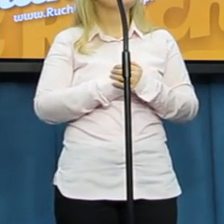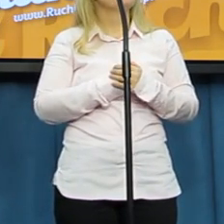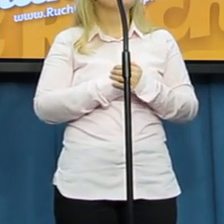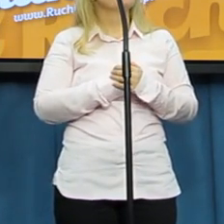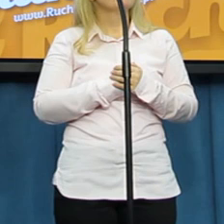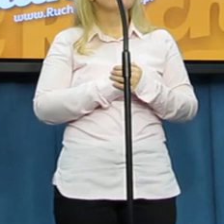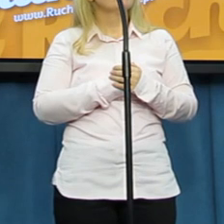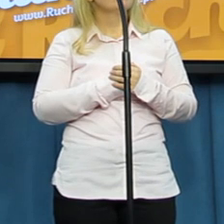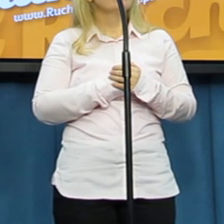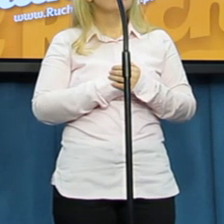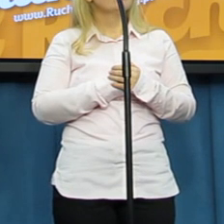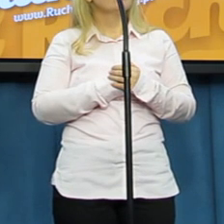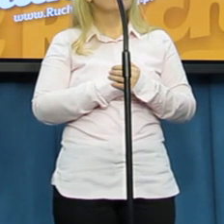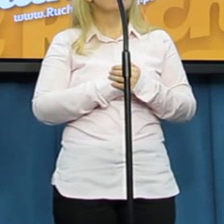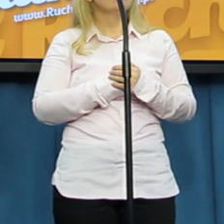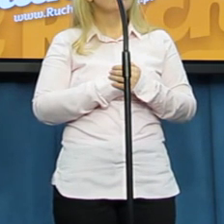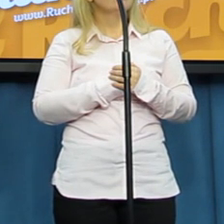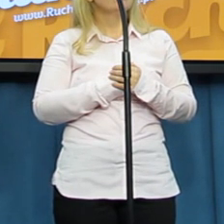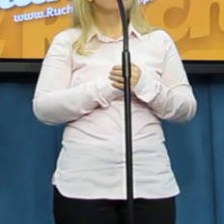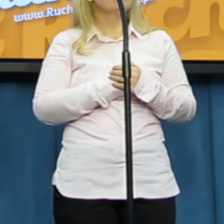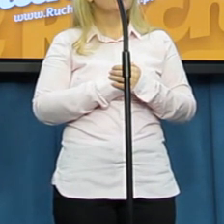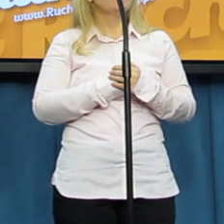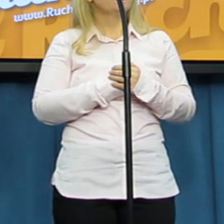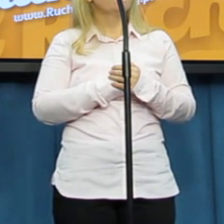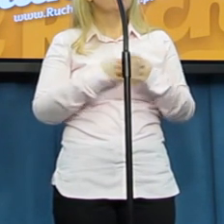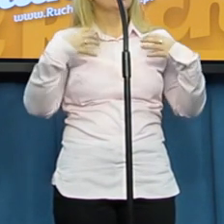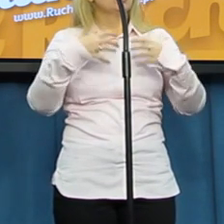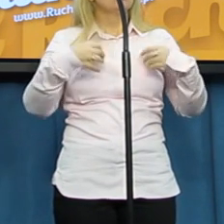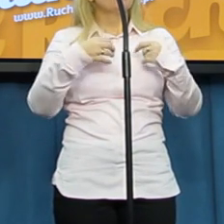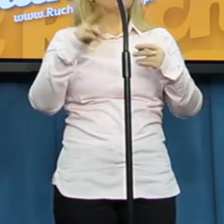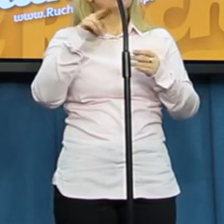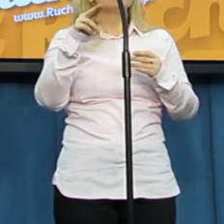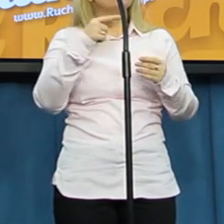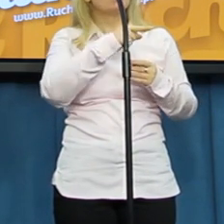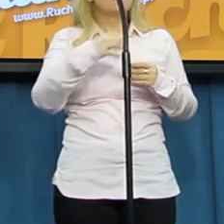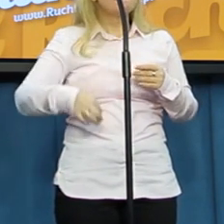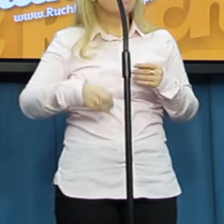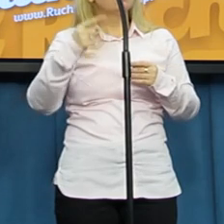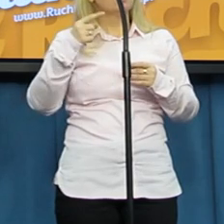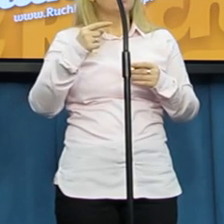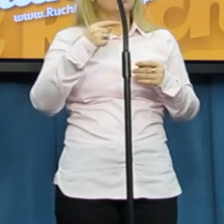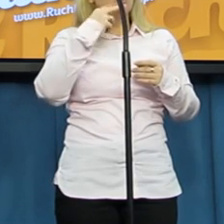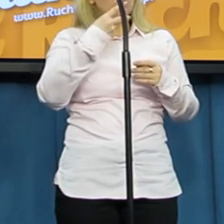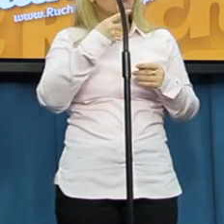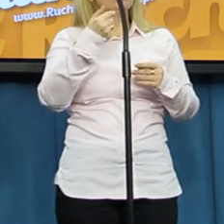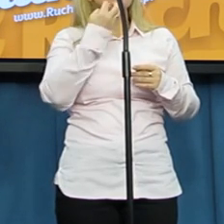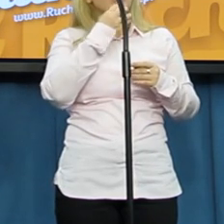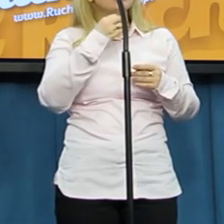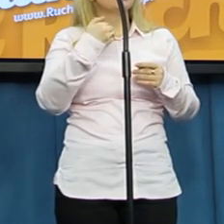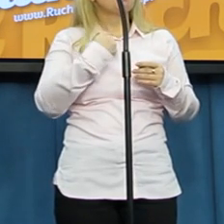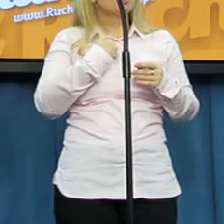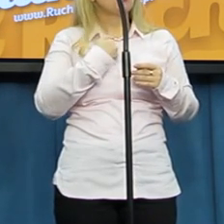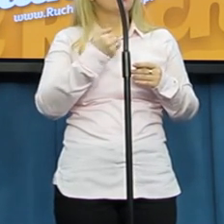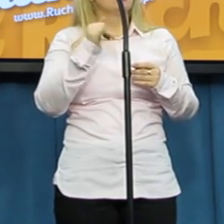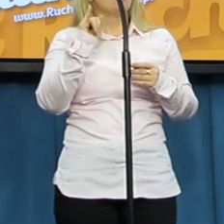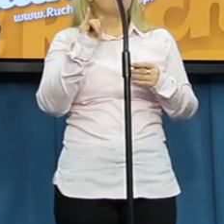Polska więc pisała. Środowiska, które pan wymieniał, panie przewodniczący, to była już próba ich połączenia w postaci lewicy i demokratów, które się dużym hukiem to